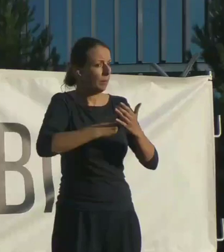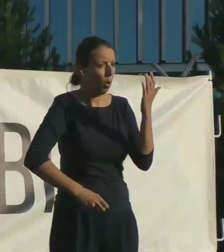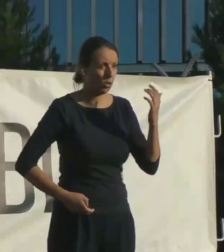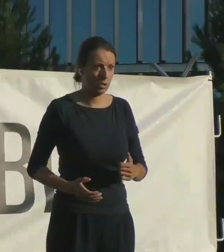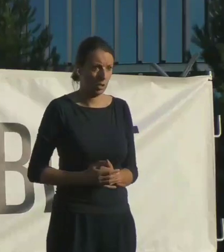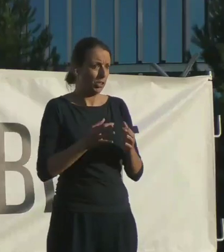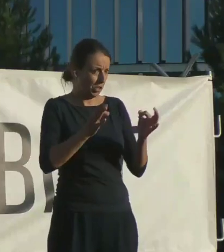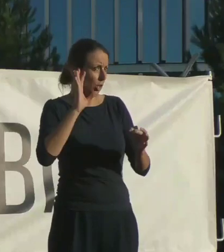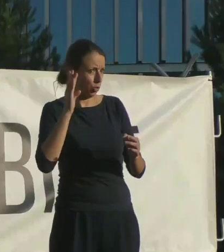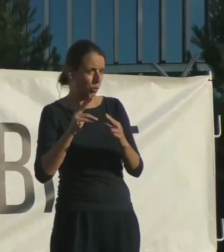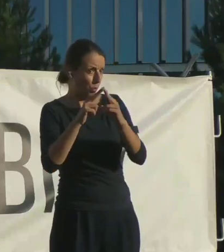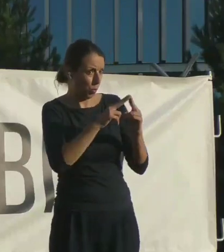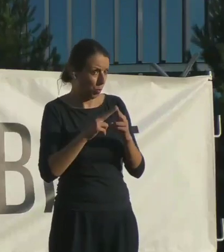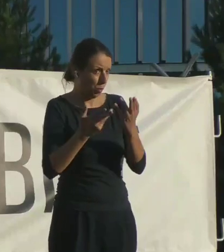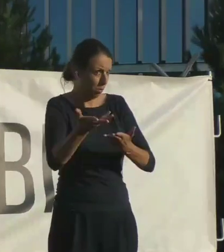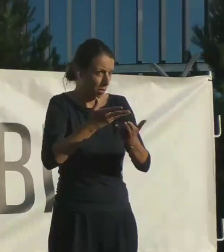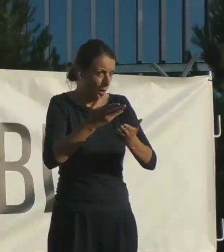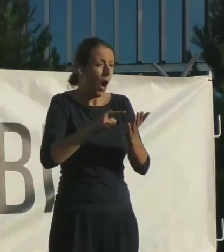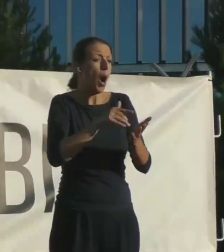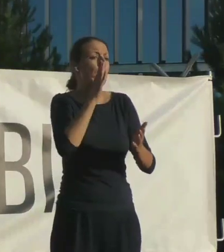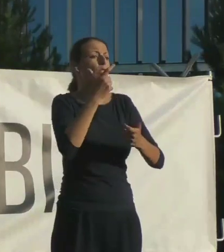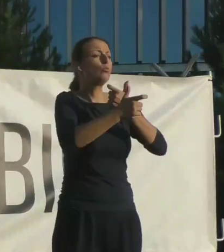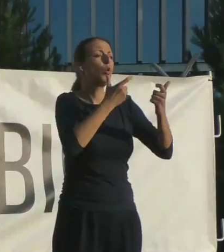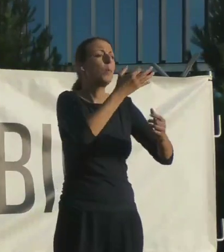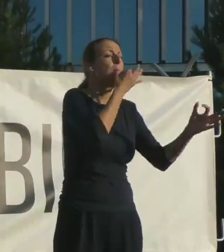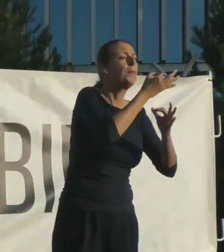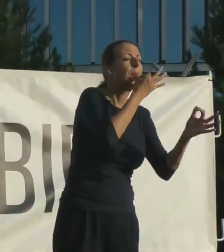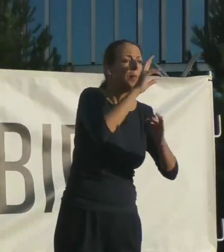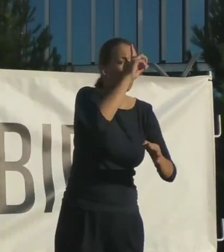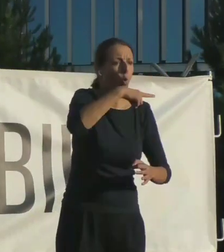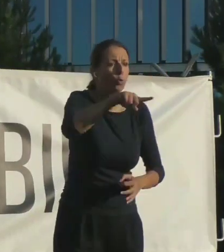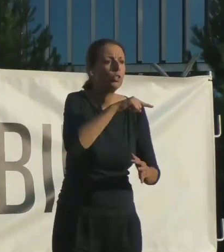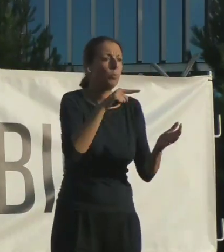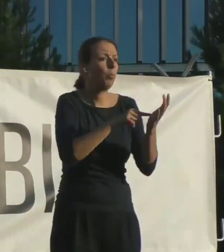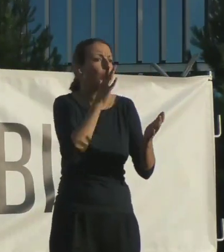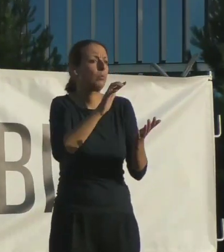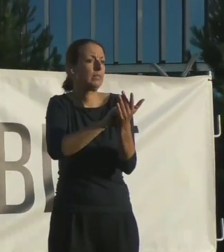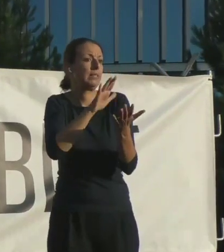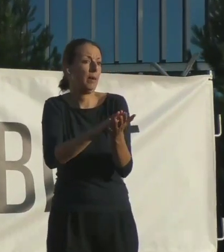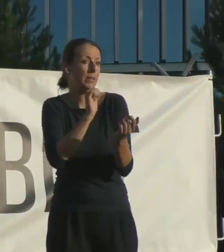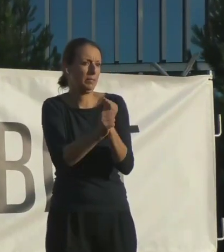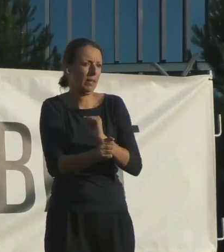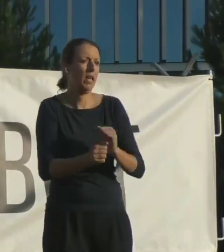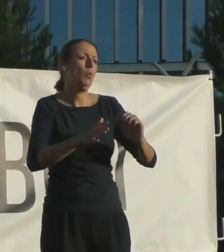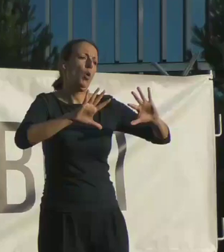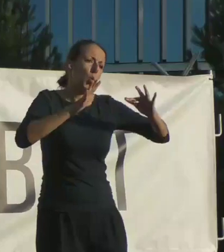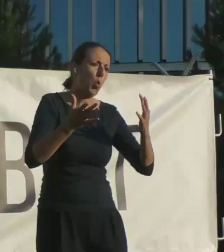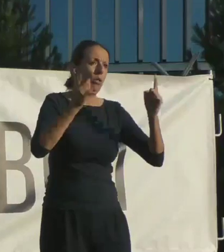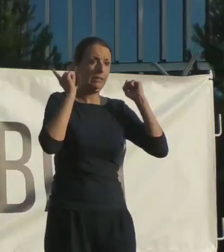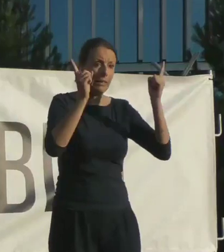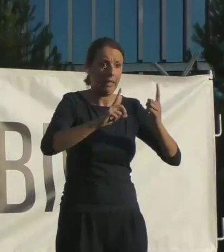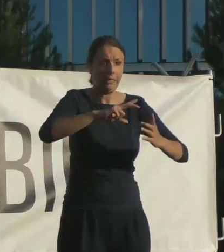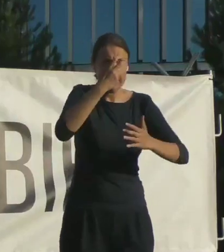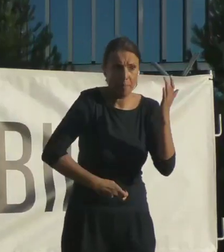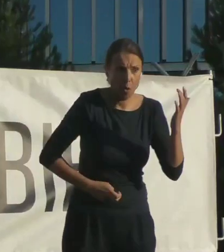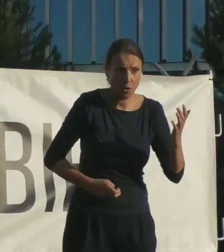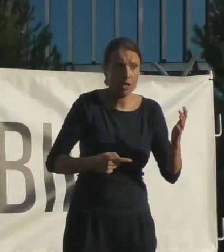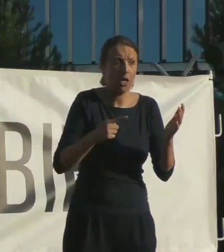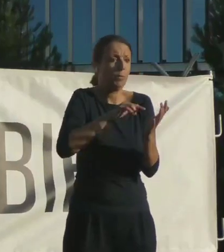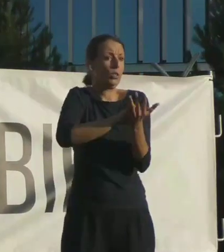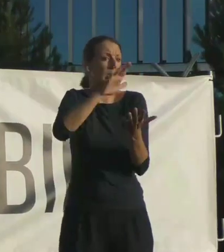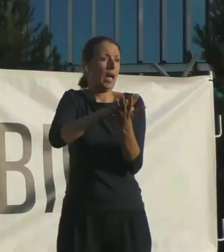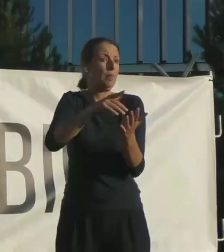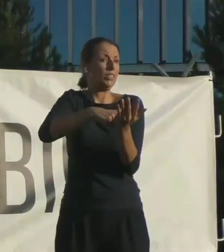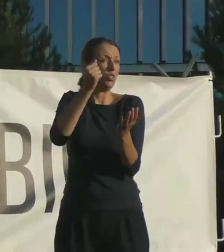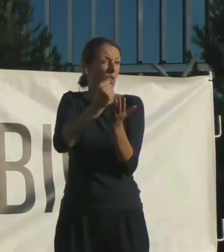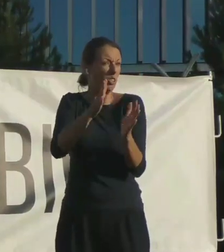aborcji, a następnie zrobić referendum, wpisać te zmiany, czyli w domyśle zakaz aborcji do